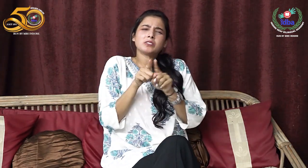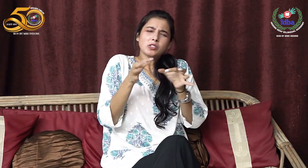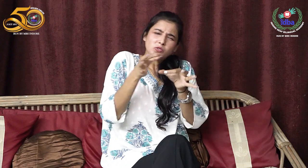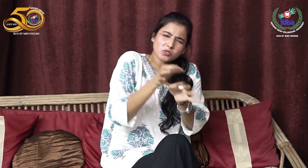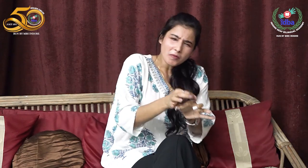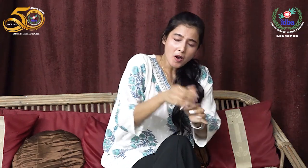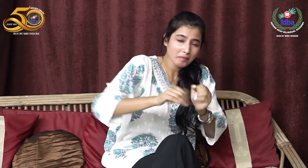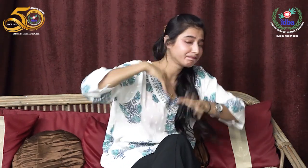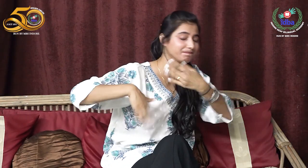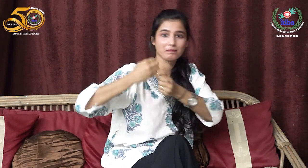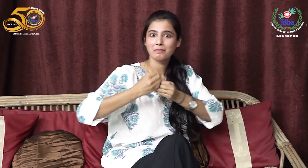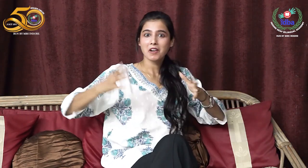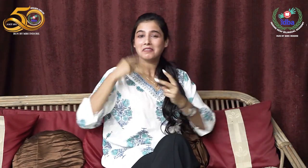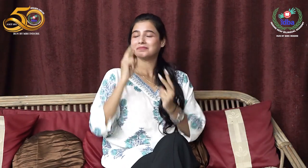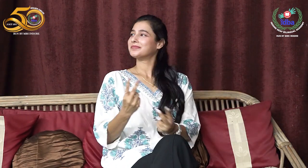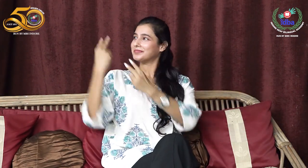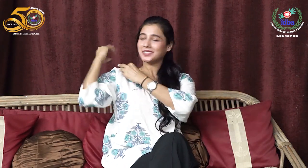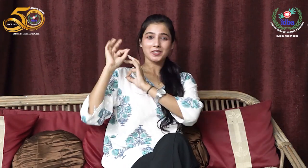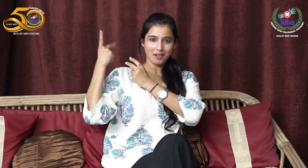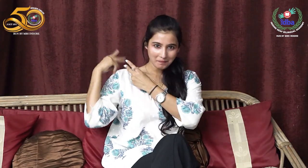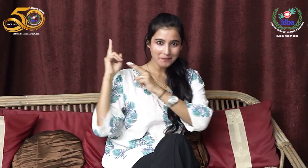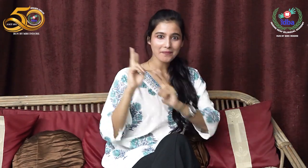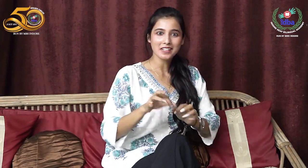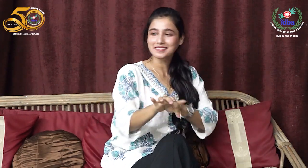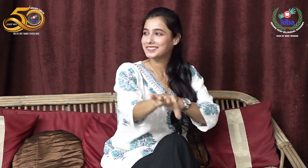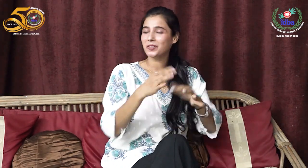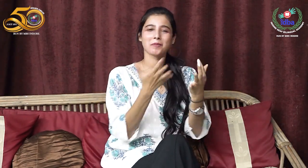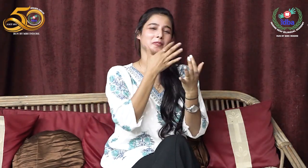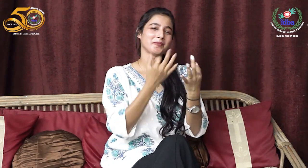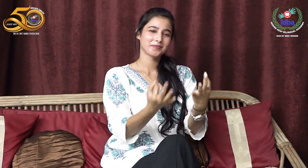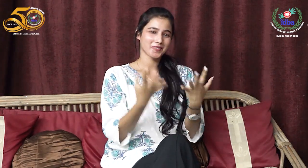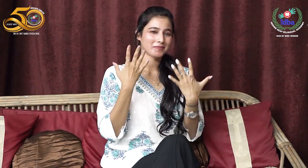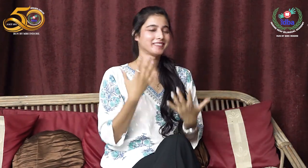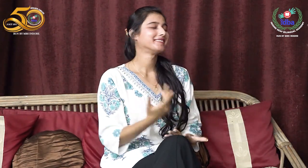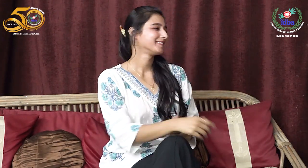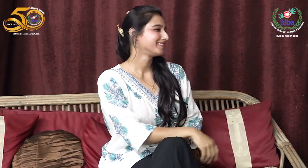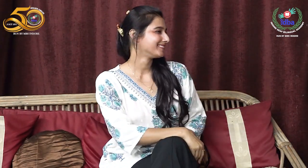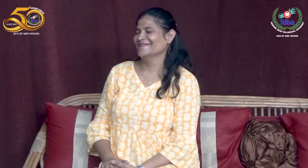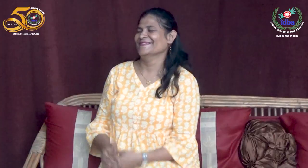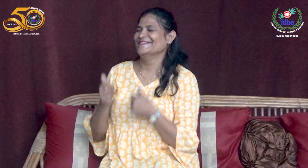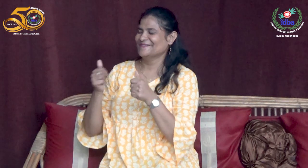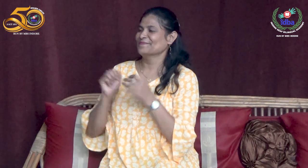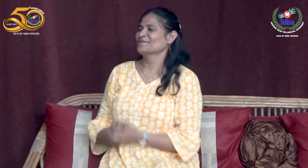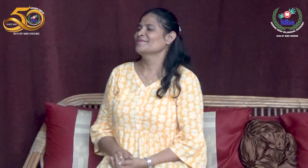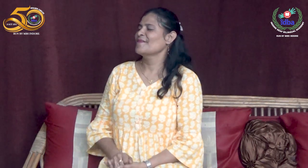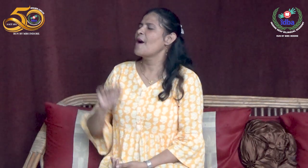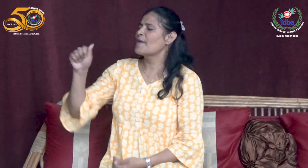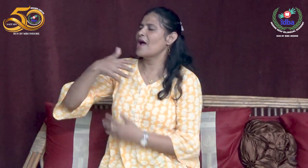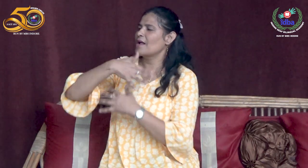पूछते हैं कि छोटा सा था, पर नहीं, अब इतना बड़ा हो गया। हम देखते हैं ना, तो वैसा नहीं रहा, ये बहुत बड़ा हो चुका है, बहुत अच्छा हो चुका है।